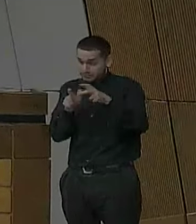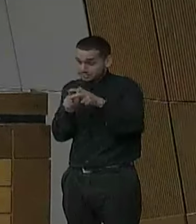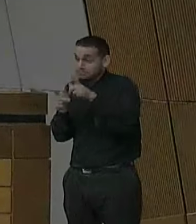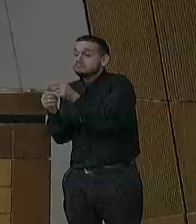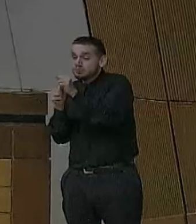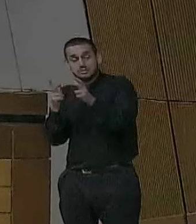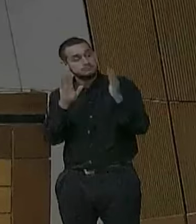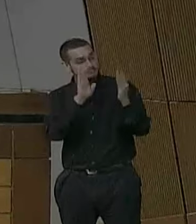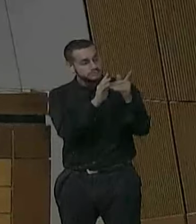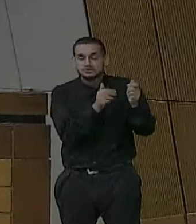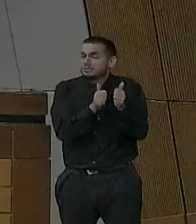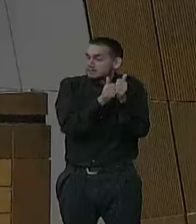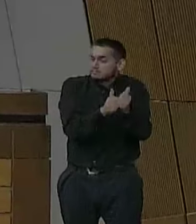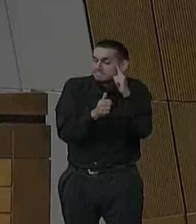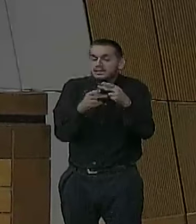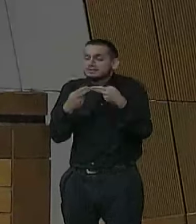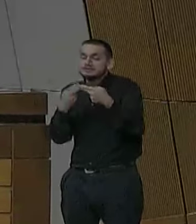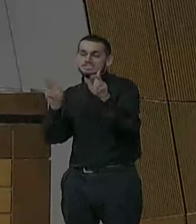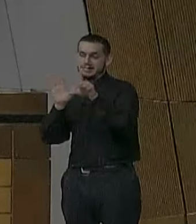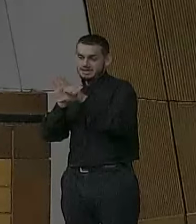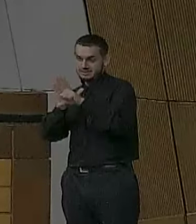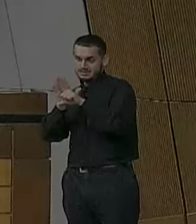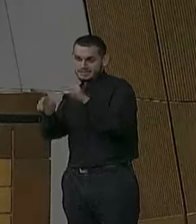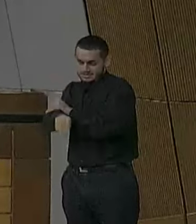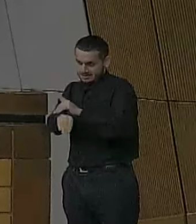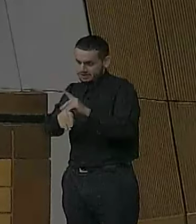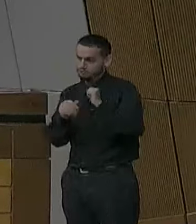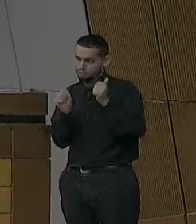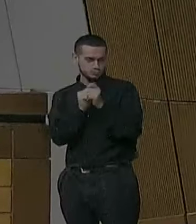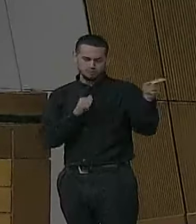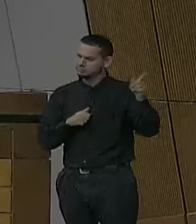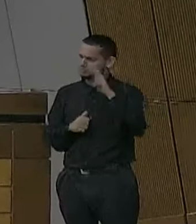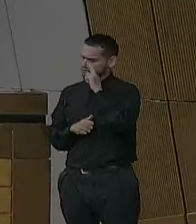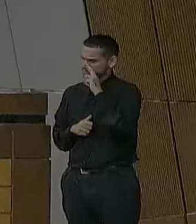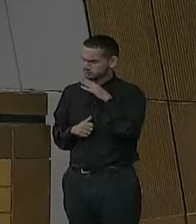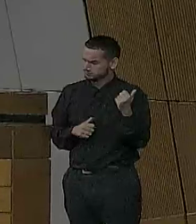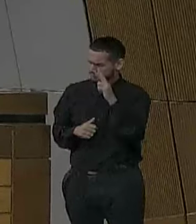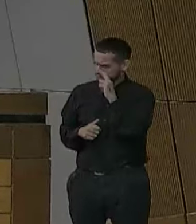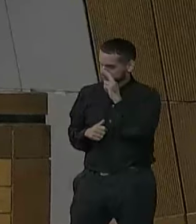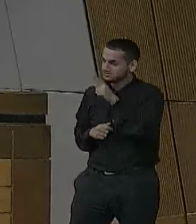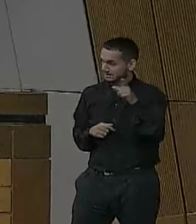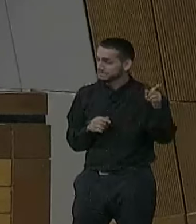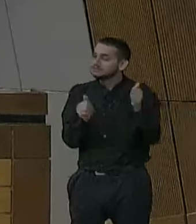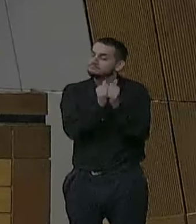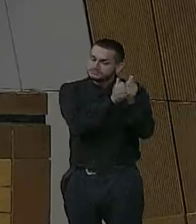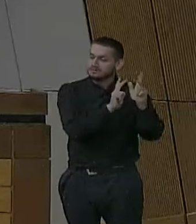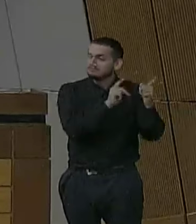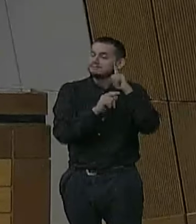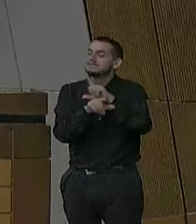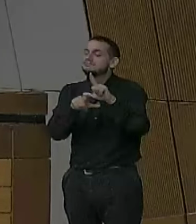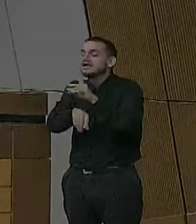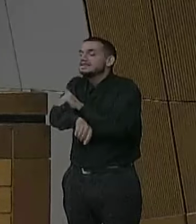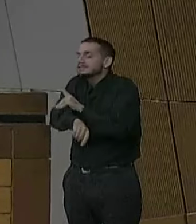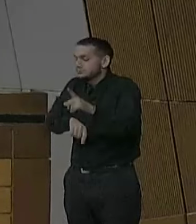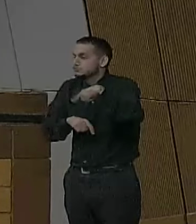acompañar desde este enfoque, el enfoque de derecho hacia lo que implica, bueno, esta dignidad hacia lo laboral,